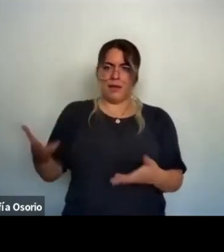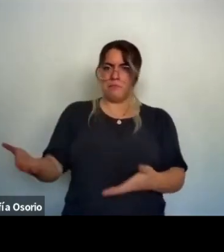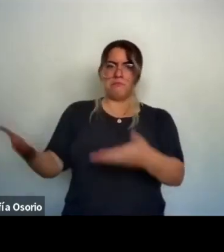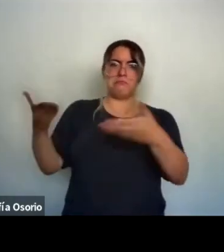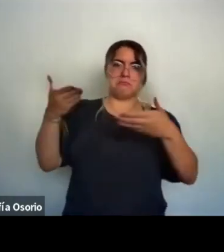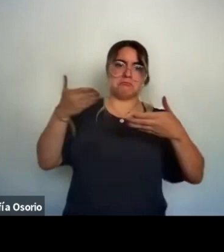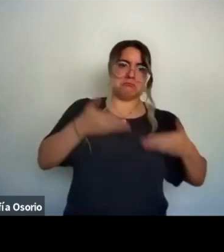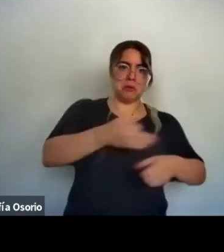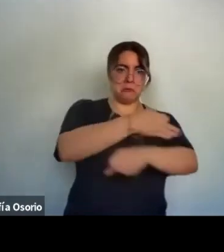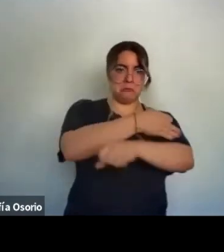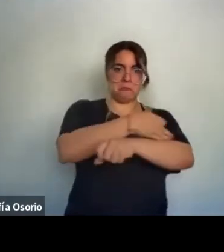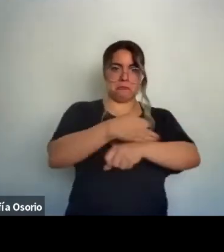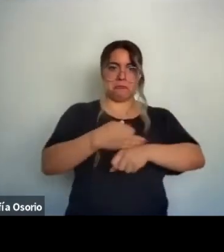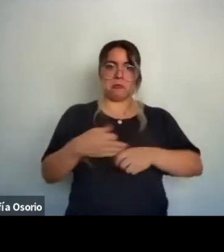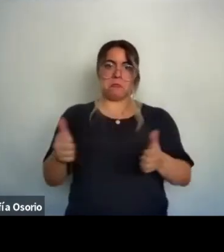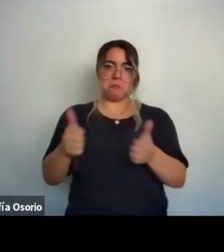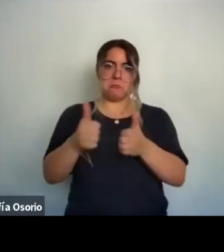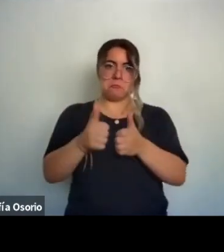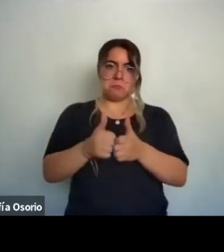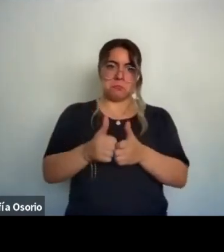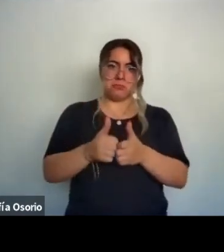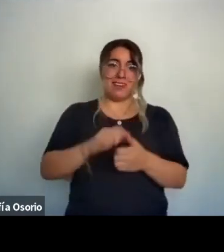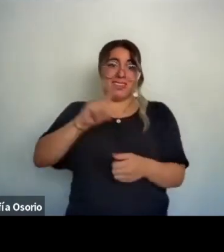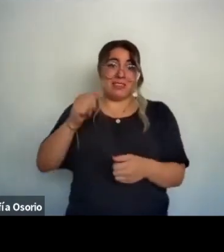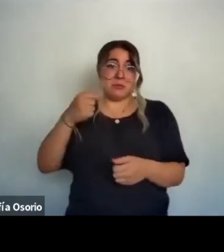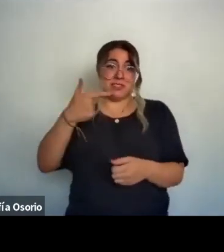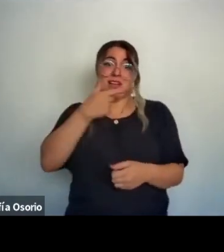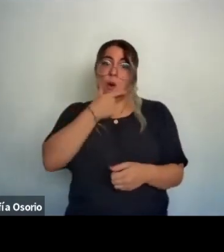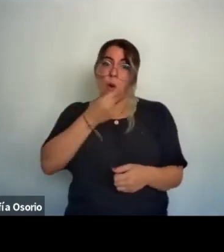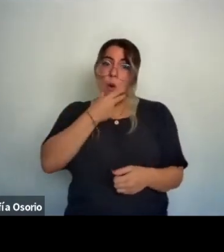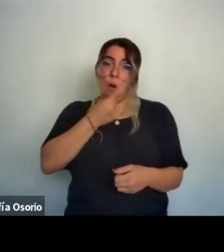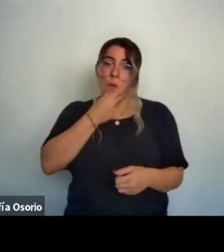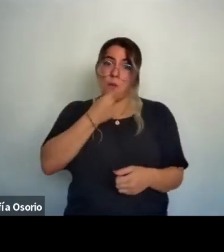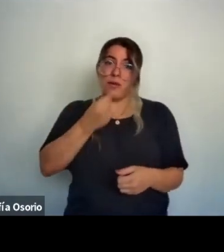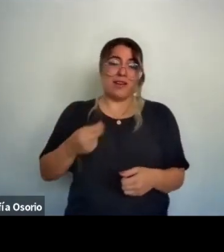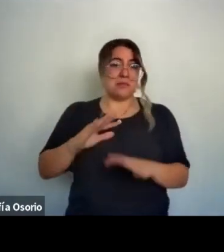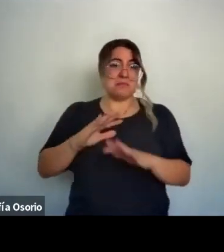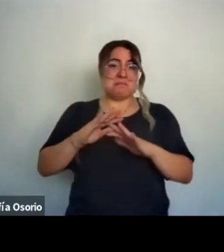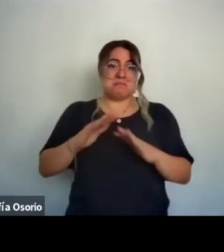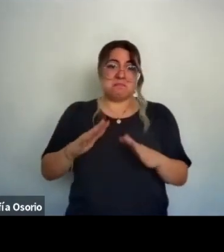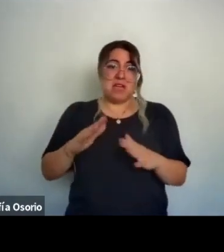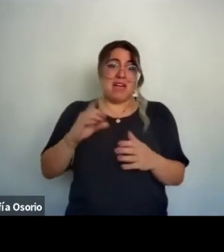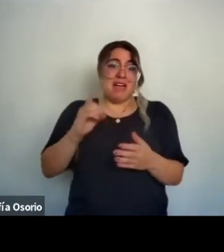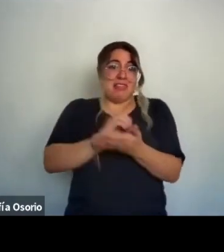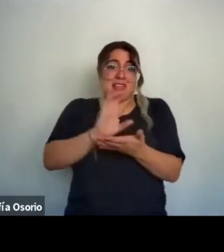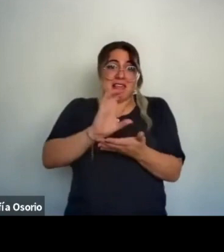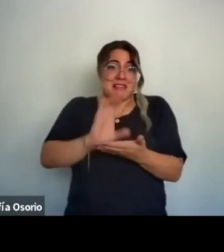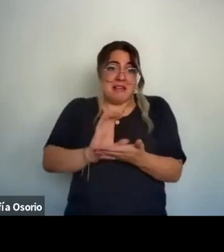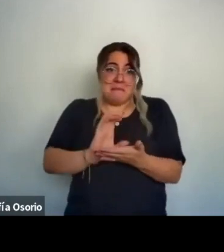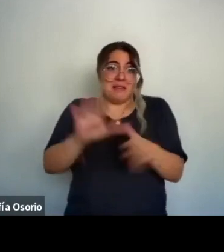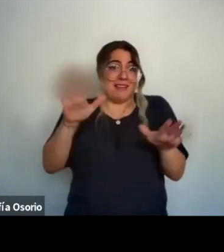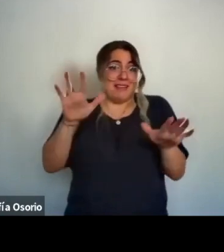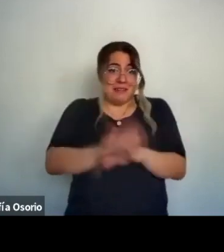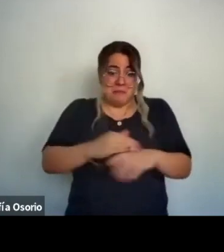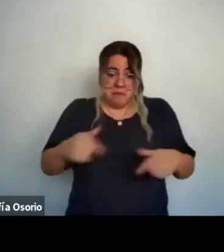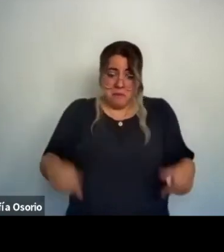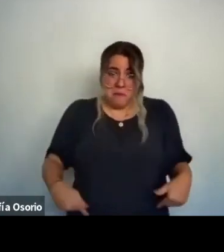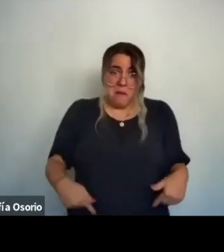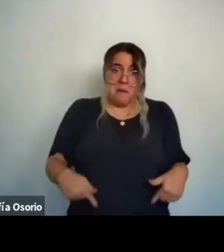Posteriormente, años después, sufre este accidente y se convierte en esa persona que vemos en la escena, ¿no?